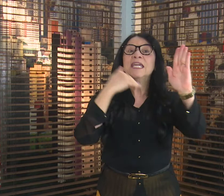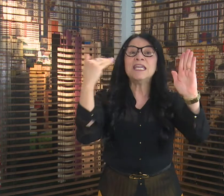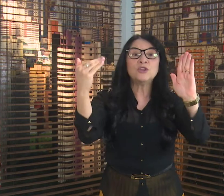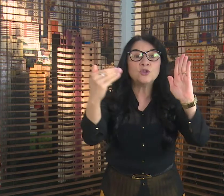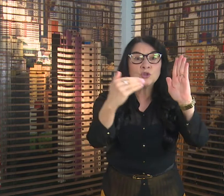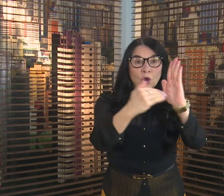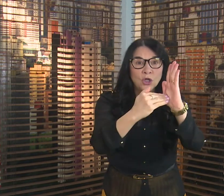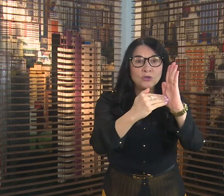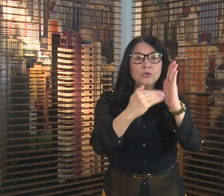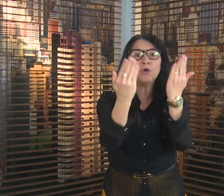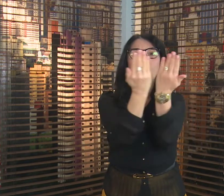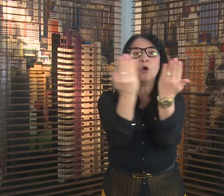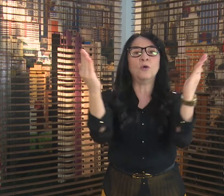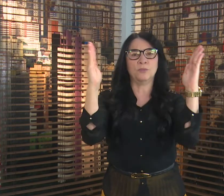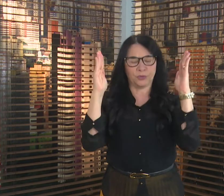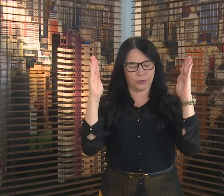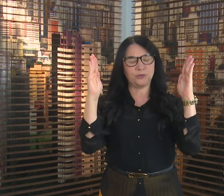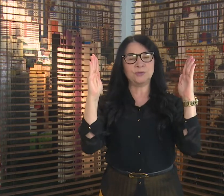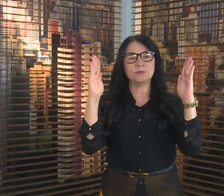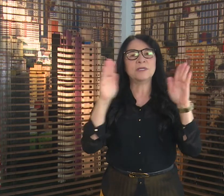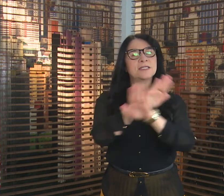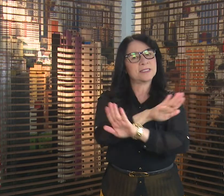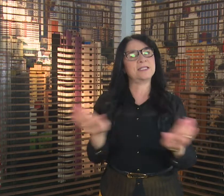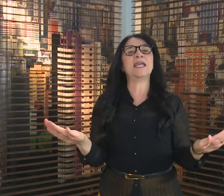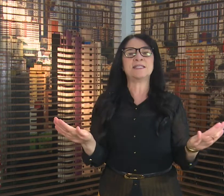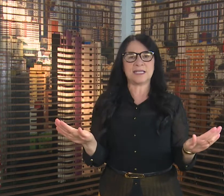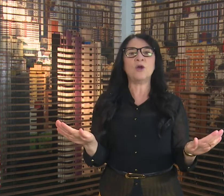e todo o muro se encerrou,